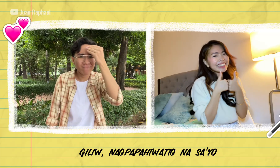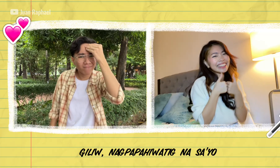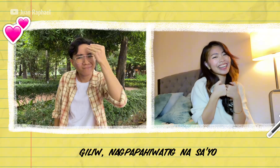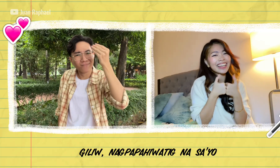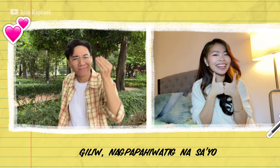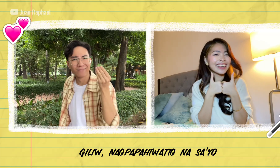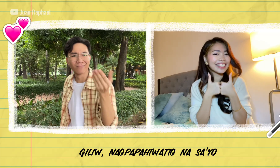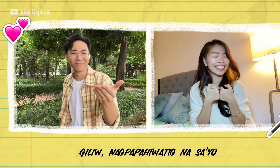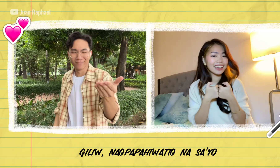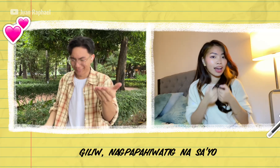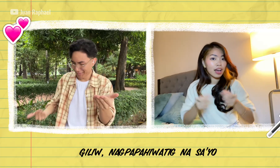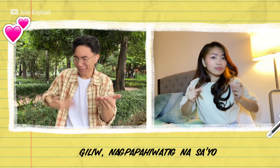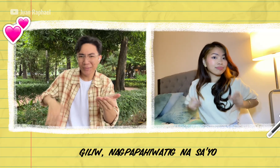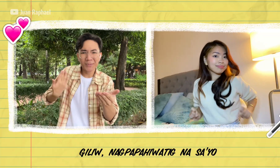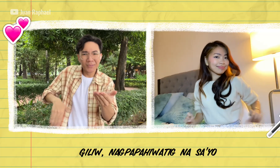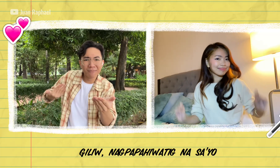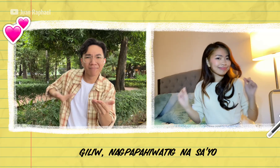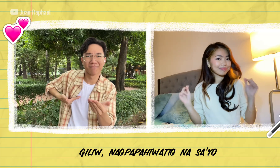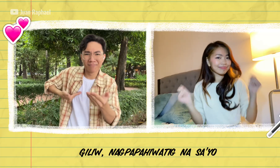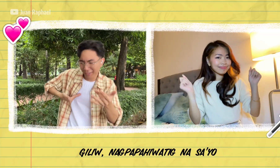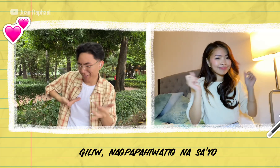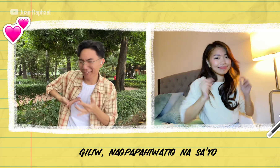Giliw, nagpapahiwating na sa'yo.